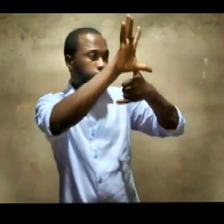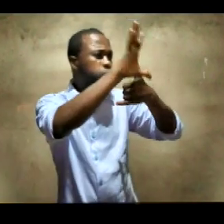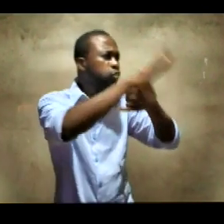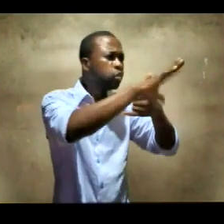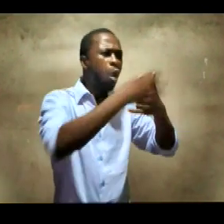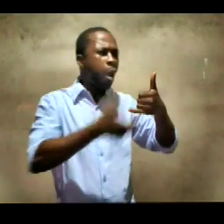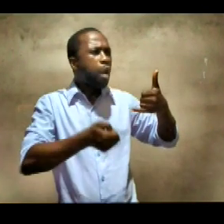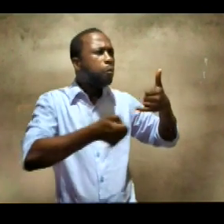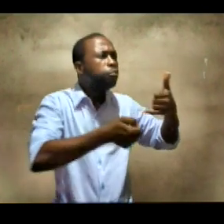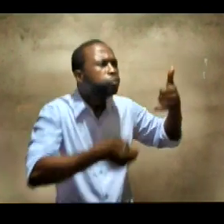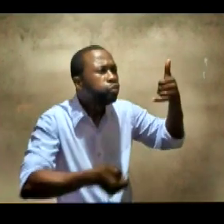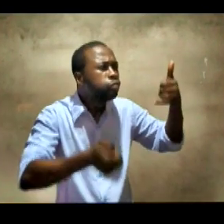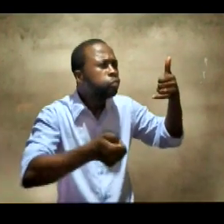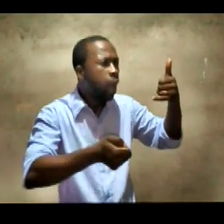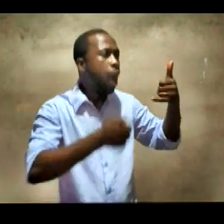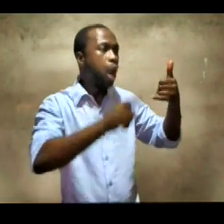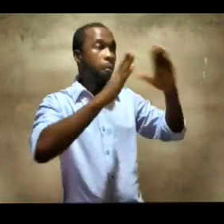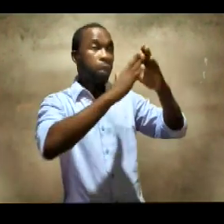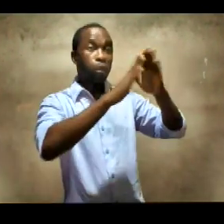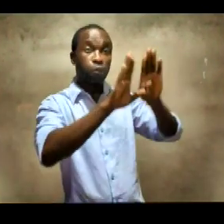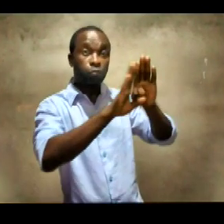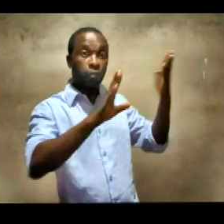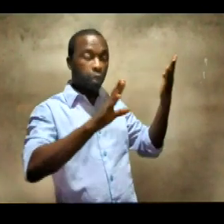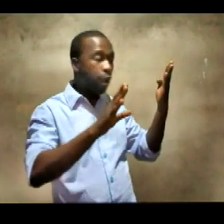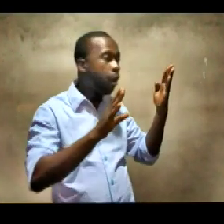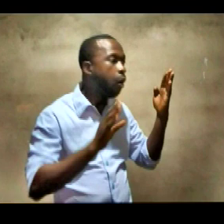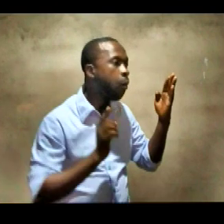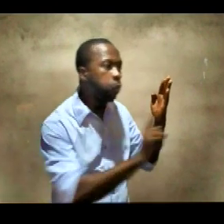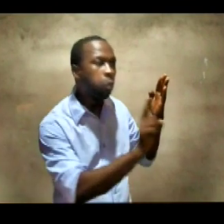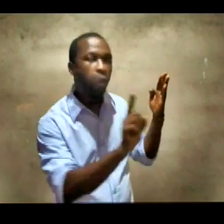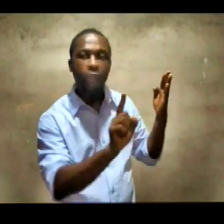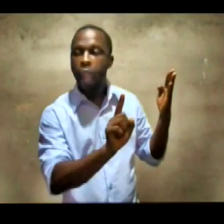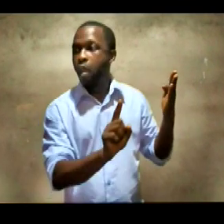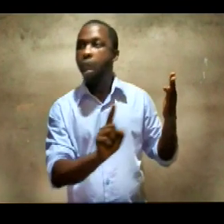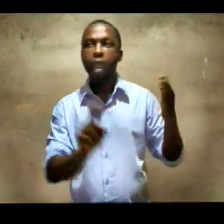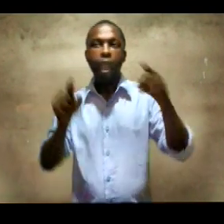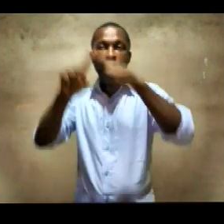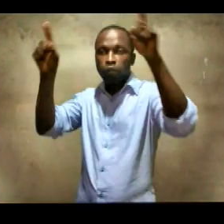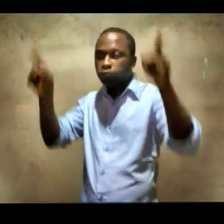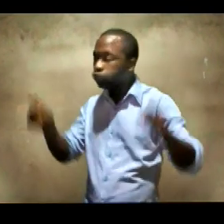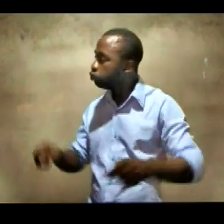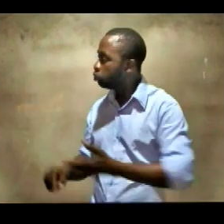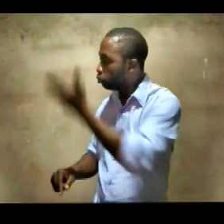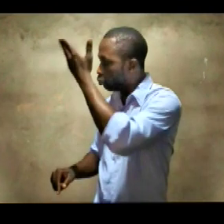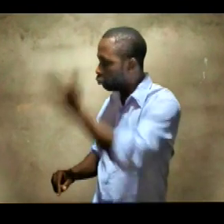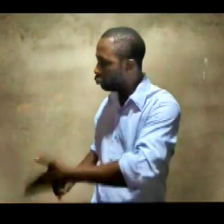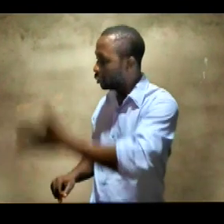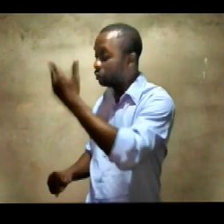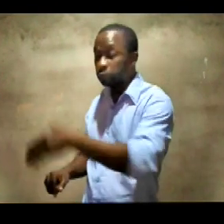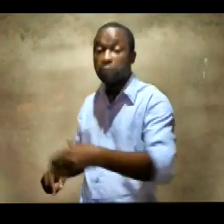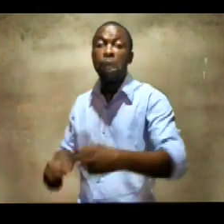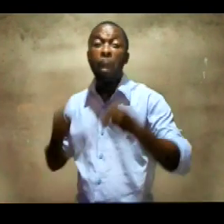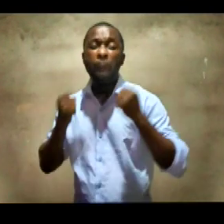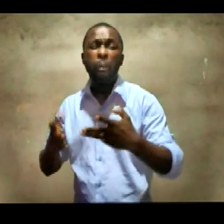de 21 autres ballots est découverte, ce qui ramène le butin à 42 ballots de plastique non biodégradable